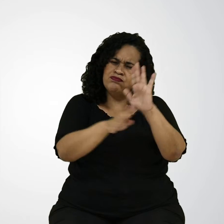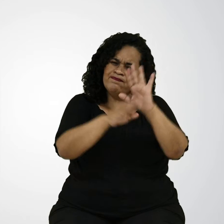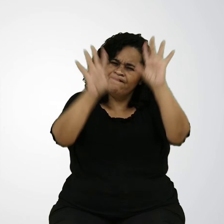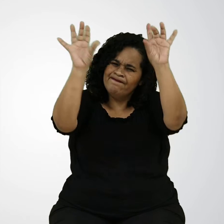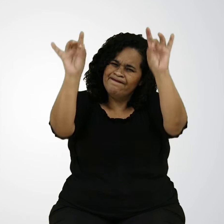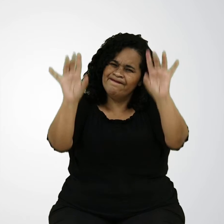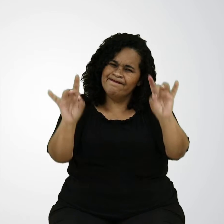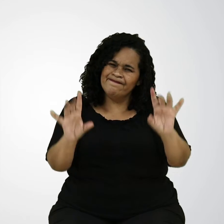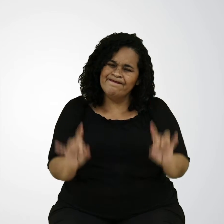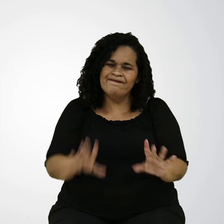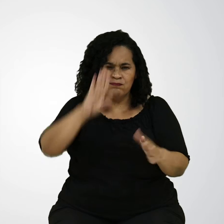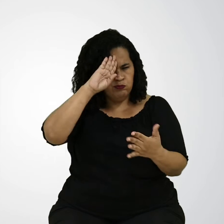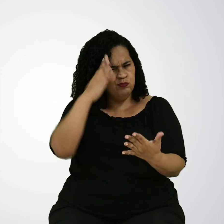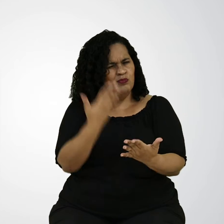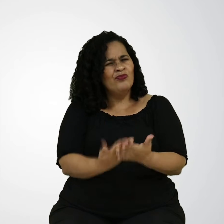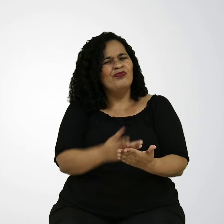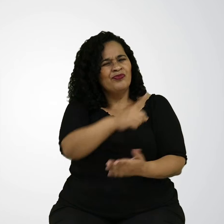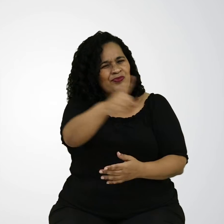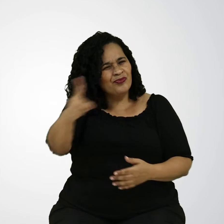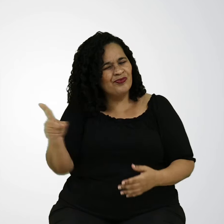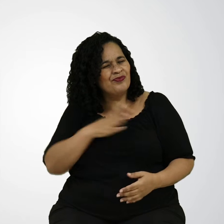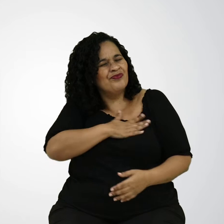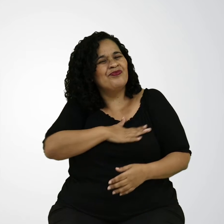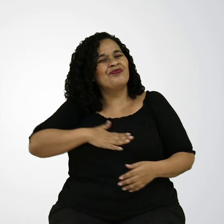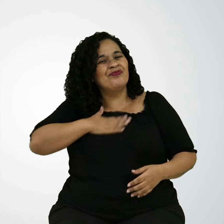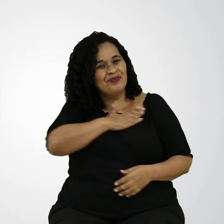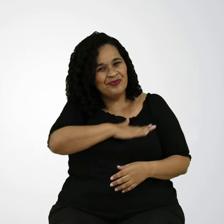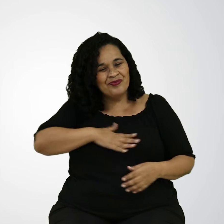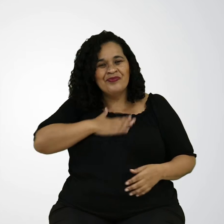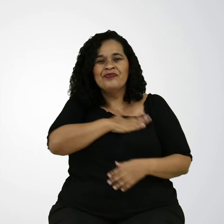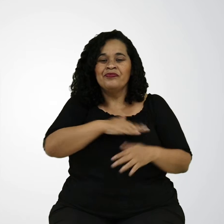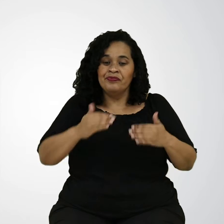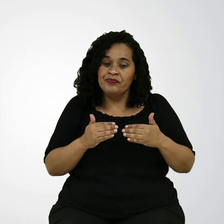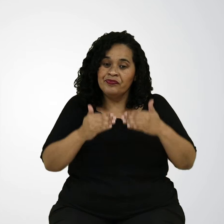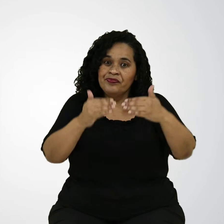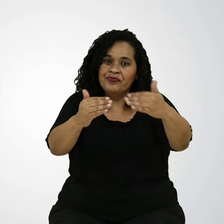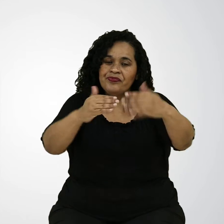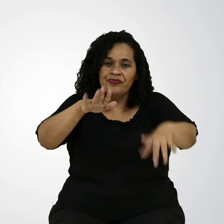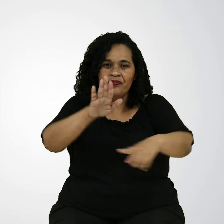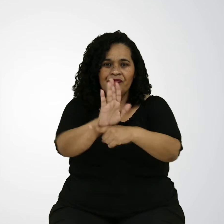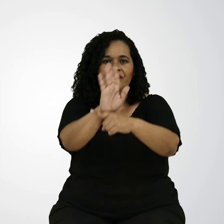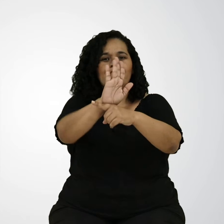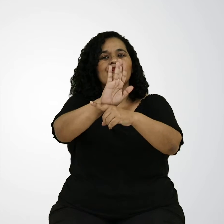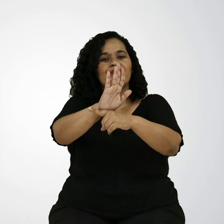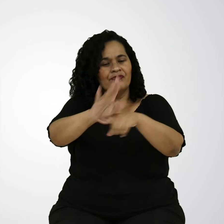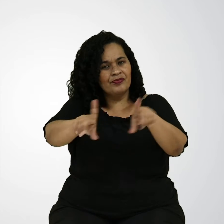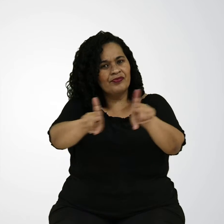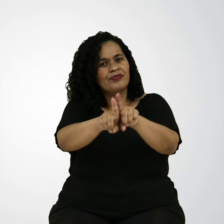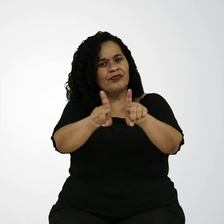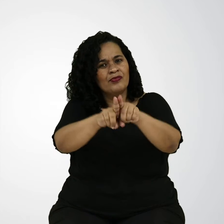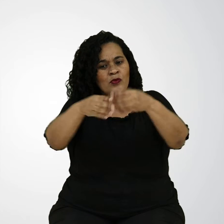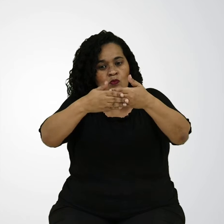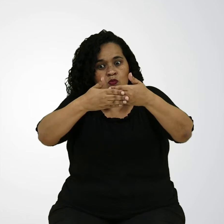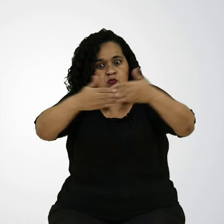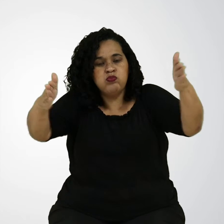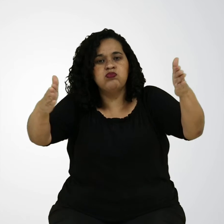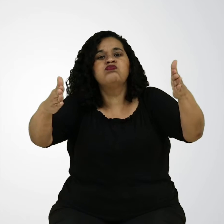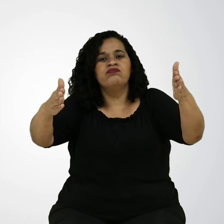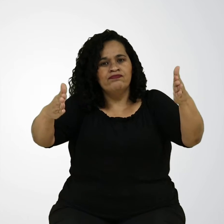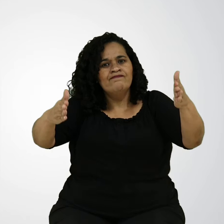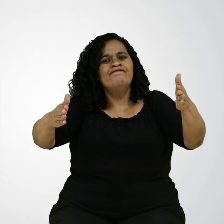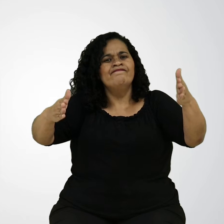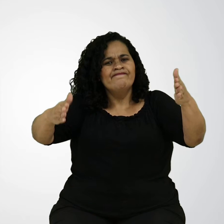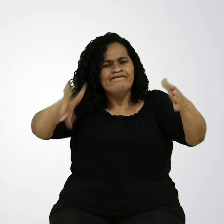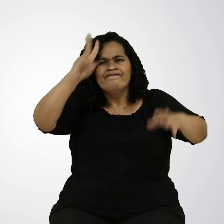ela será muito edificadora para a sua vida, para o seu ministério, abrirá novos horizontes na sua mente